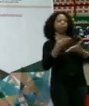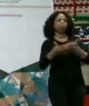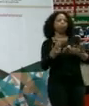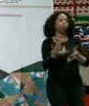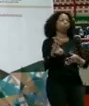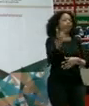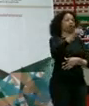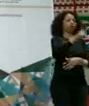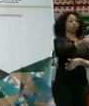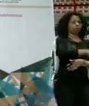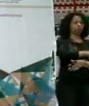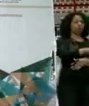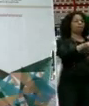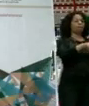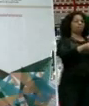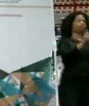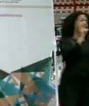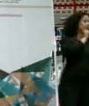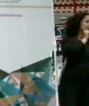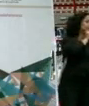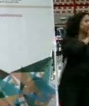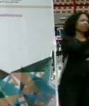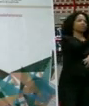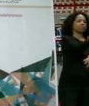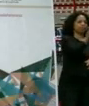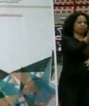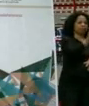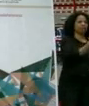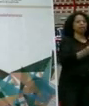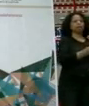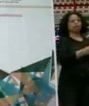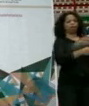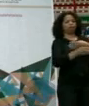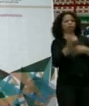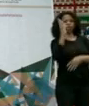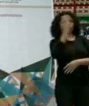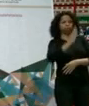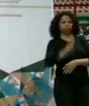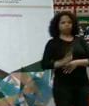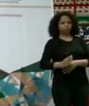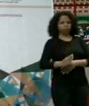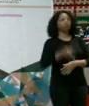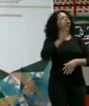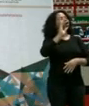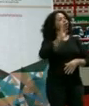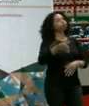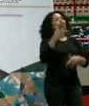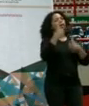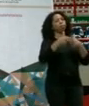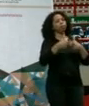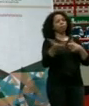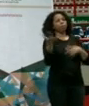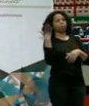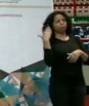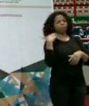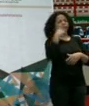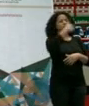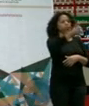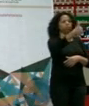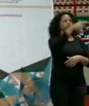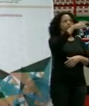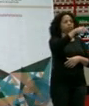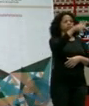Brasil, você tinha uma insatisfação em relação a Portugal. Você tinha já acontecido no Brasil, em